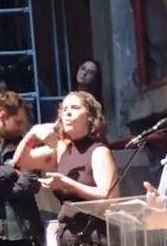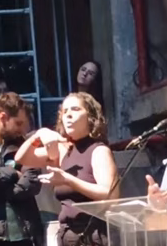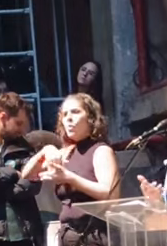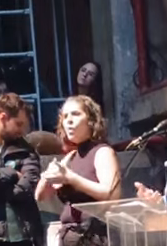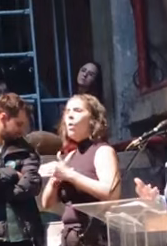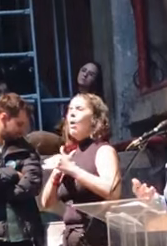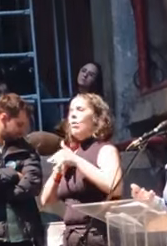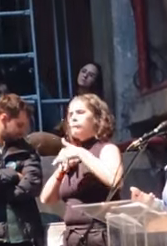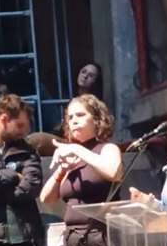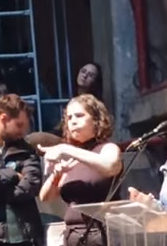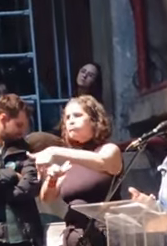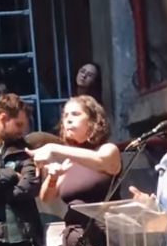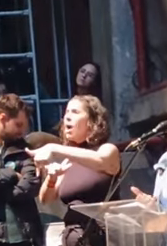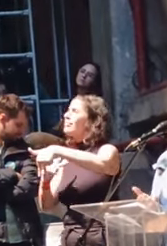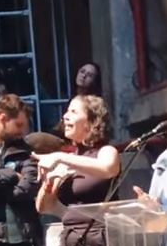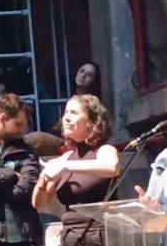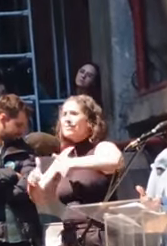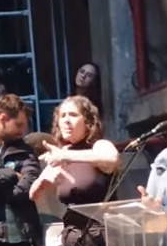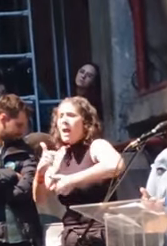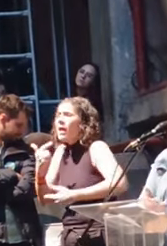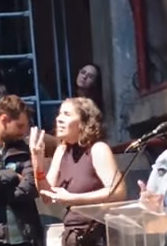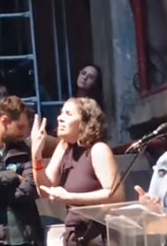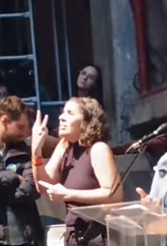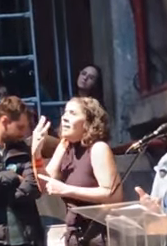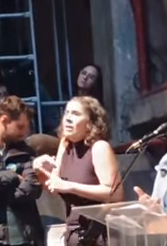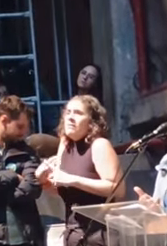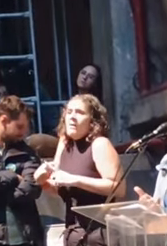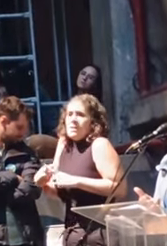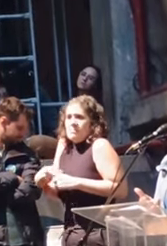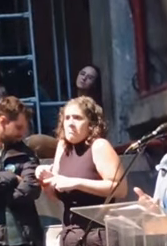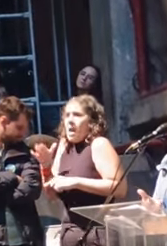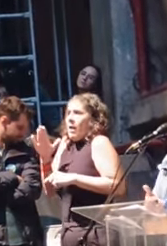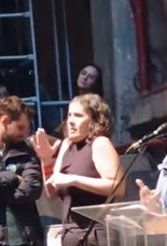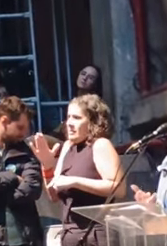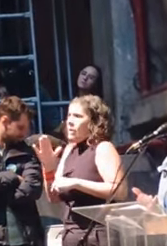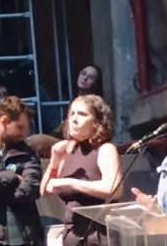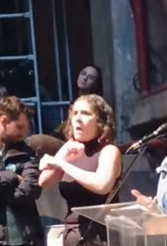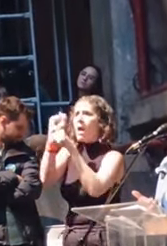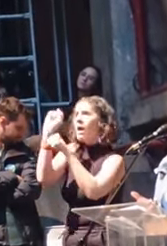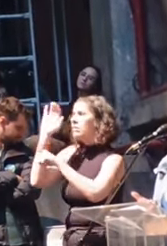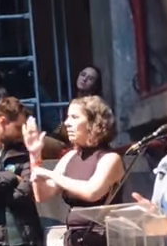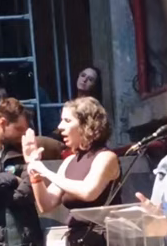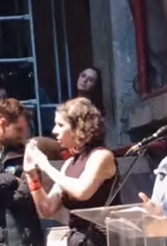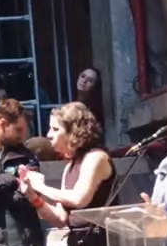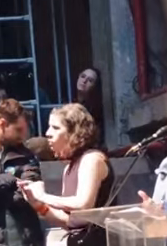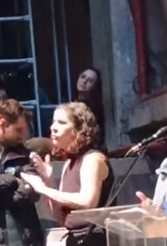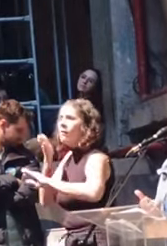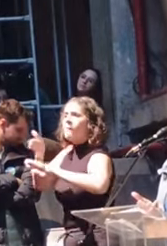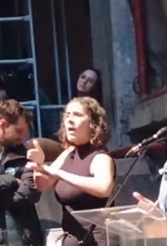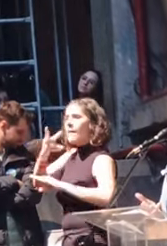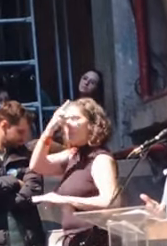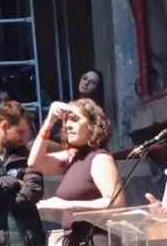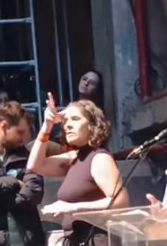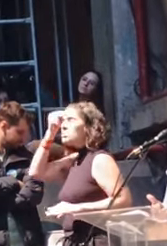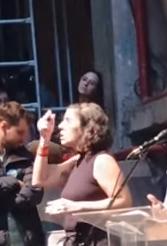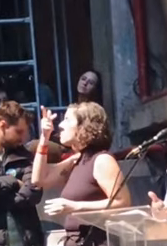quando estão em espaços públicos aí de prefeitura, não são tão ouvidas. A voz não